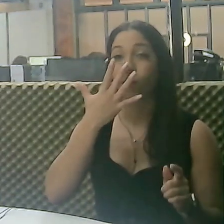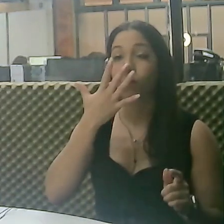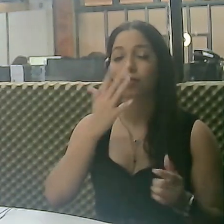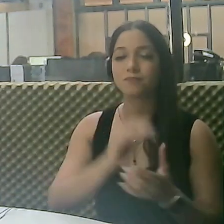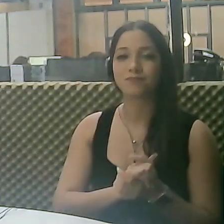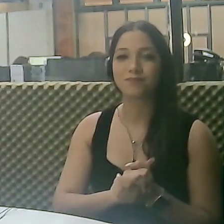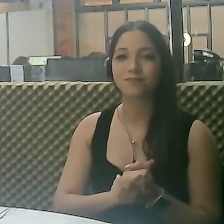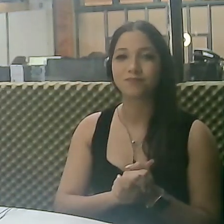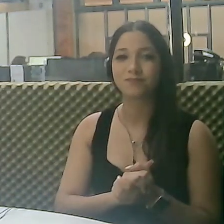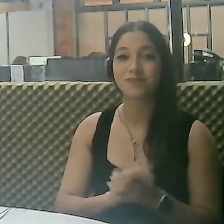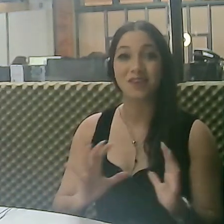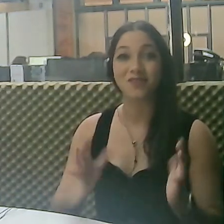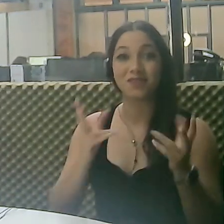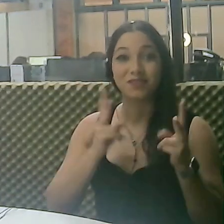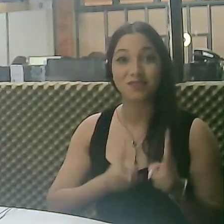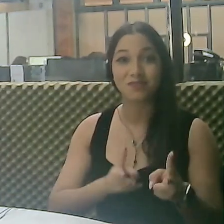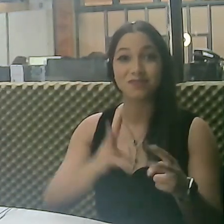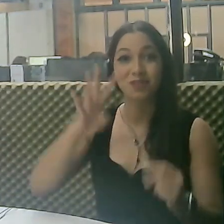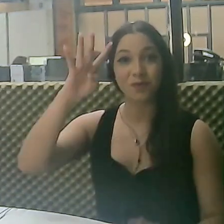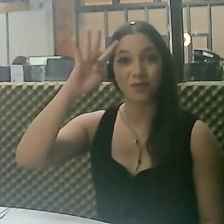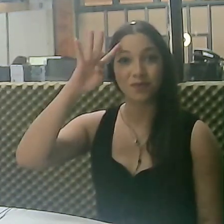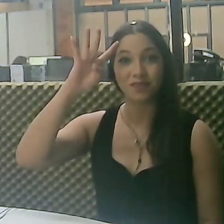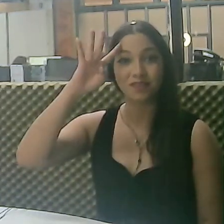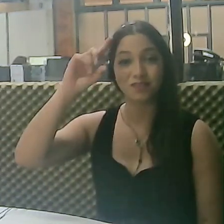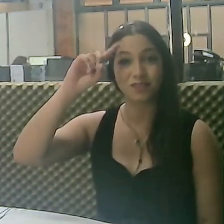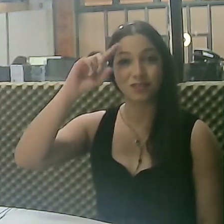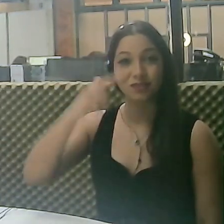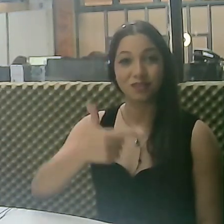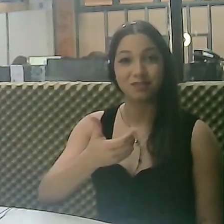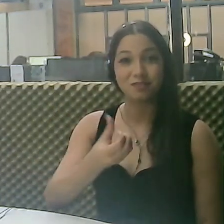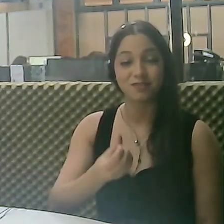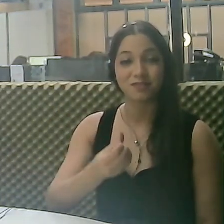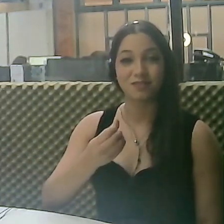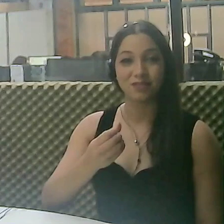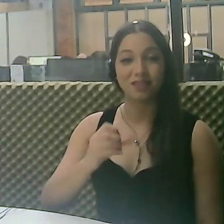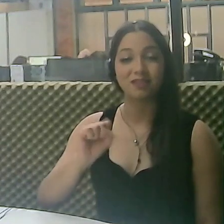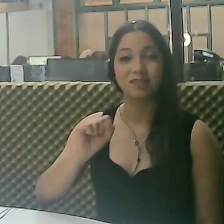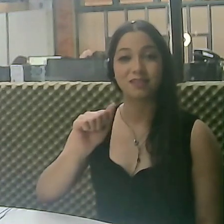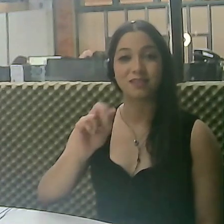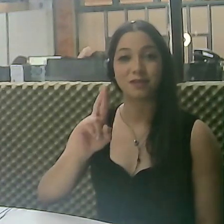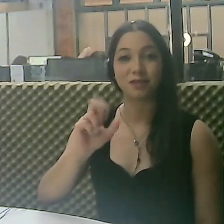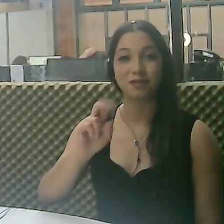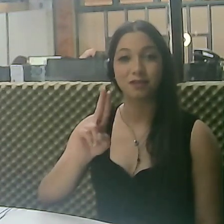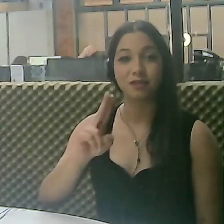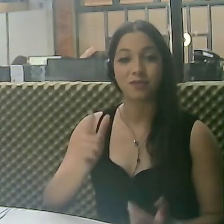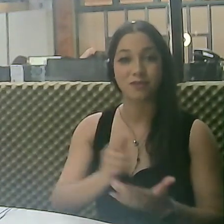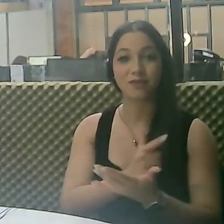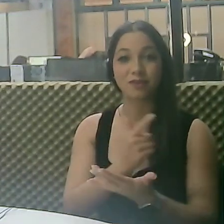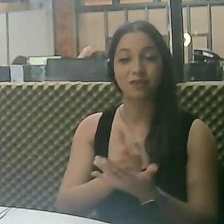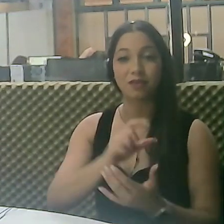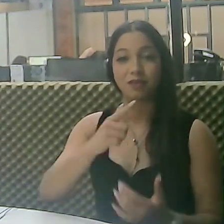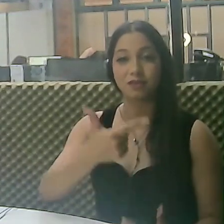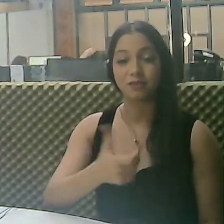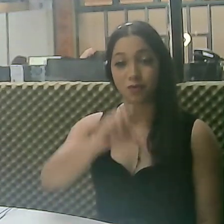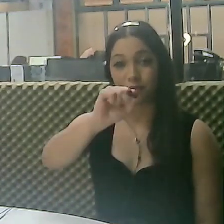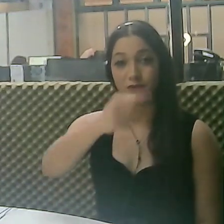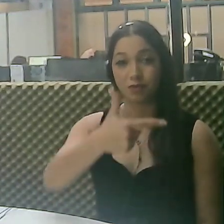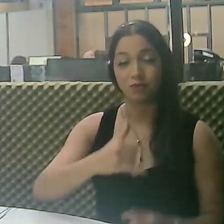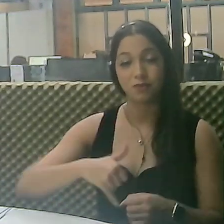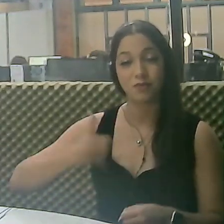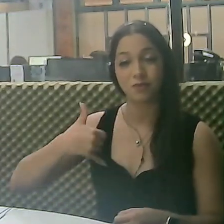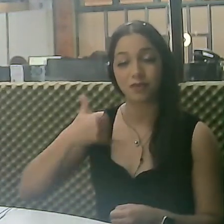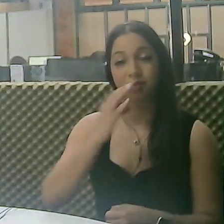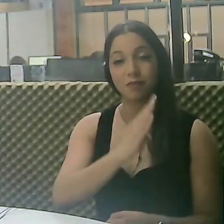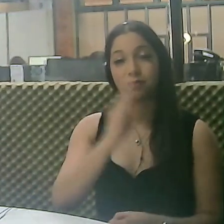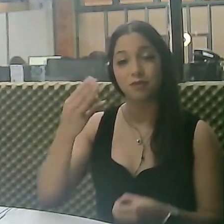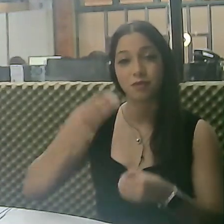as festividades continuam. Quarta-feira agora, dia 26, tem sarau literário pelos 82 anos da Biblioteca